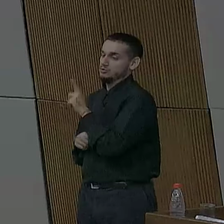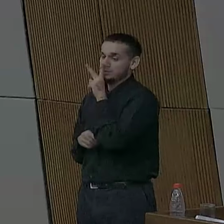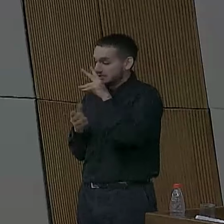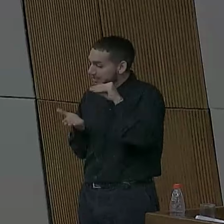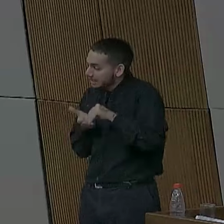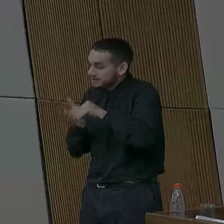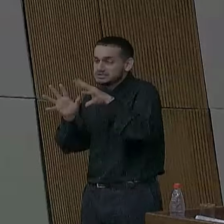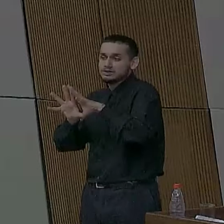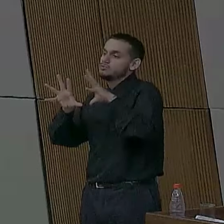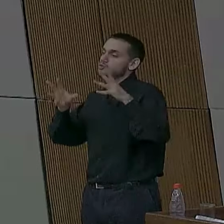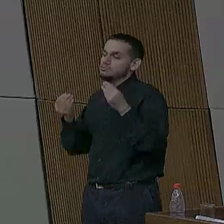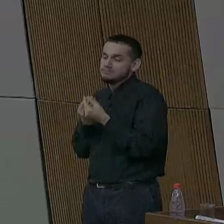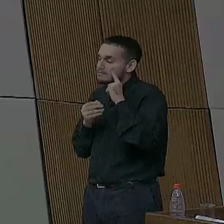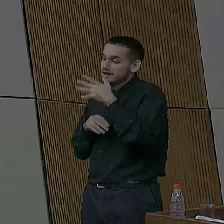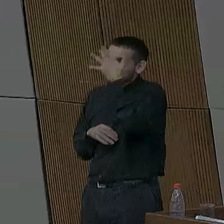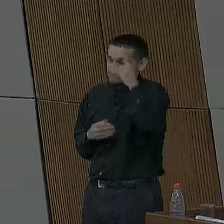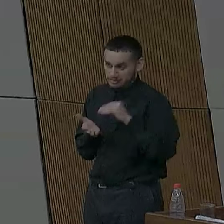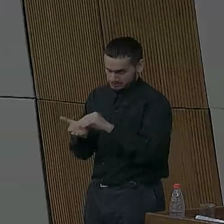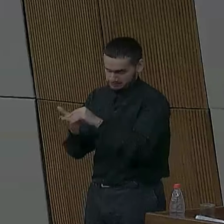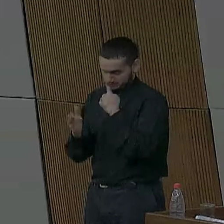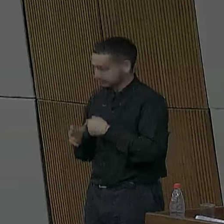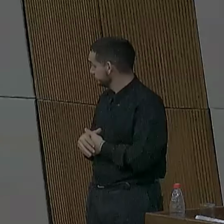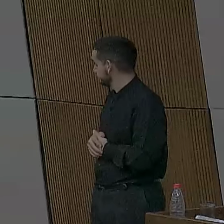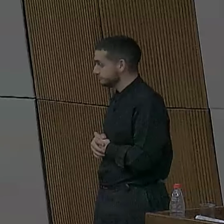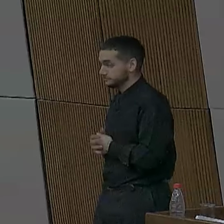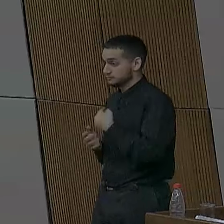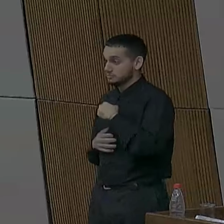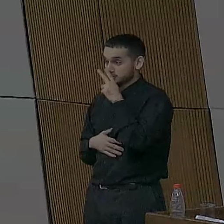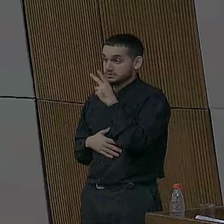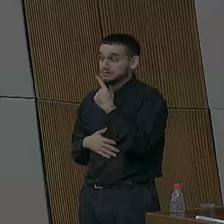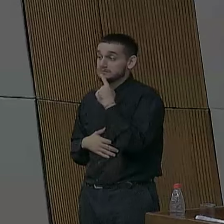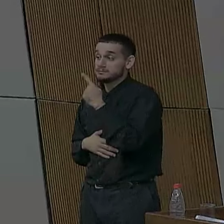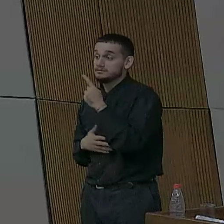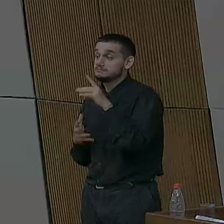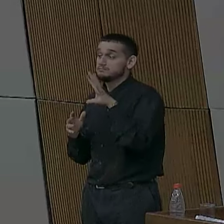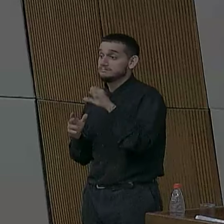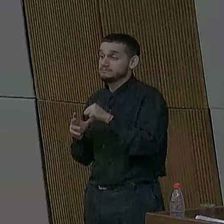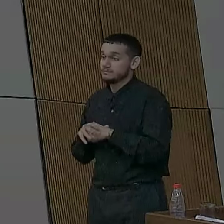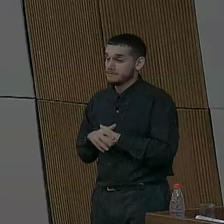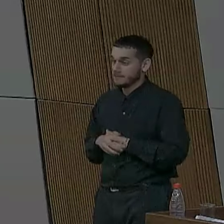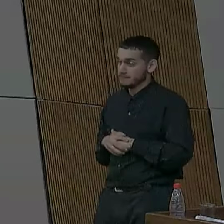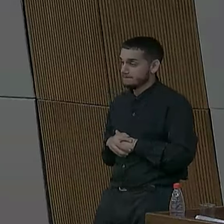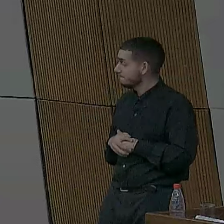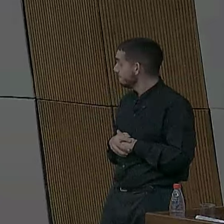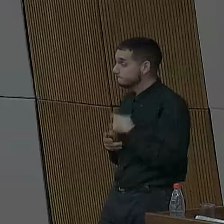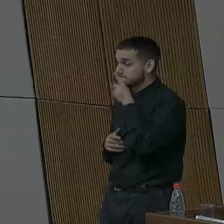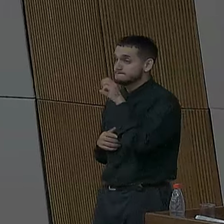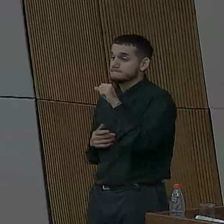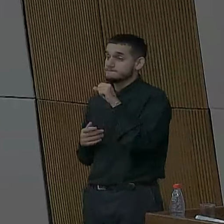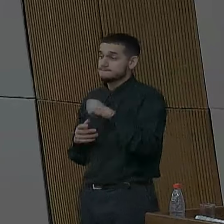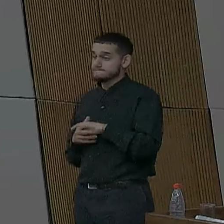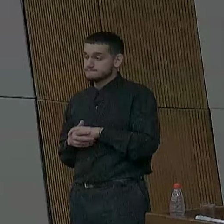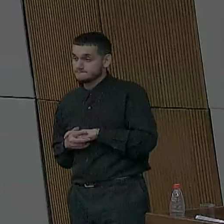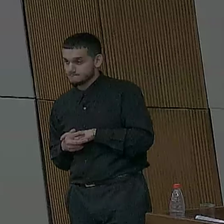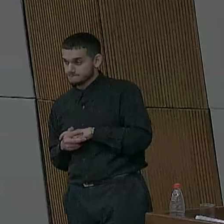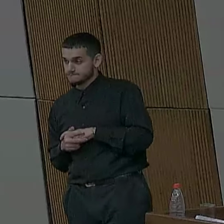concretas sobre estas realidades. Y decir nada más que en este sentido